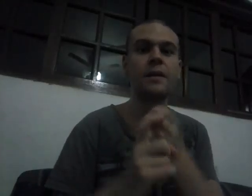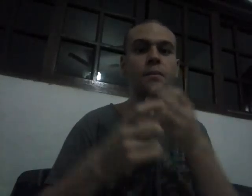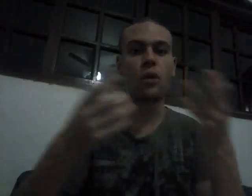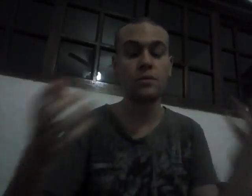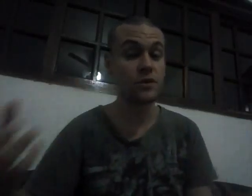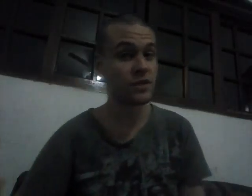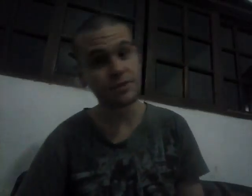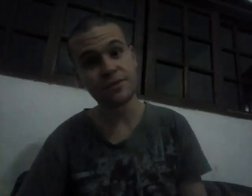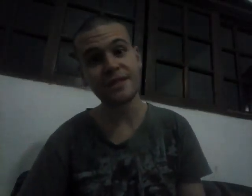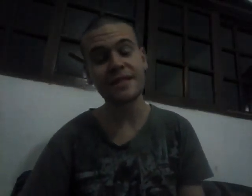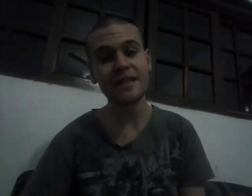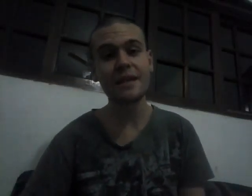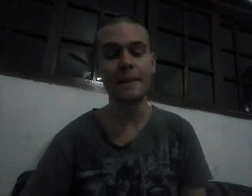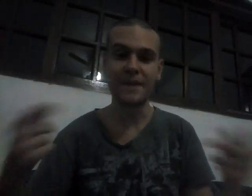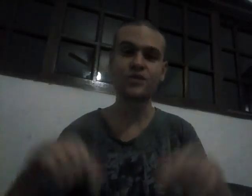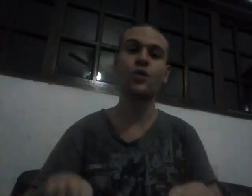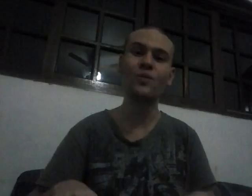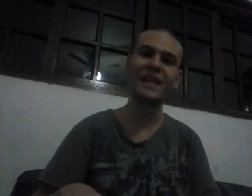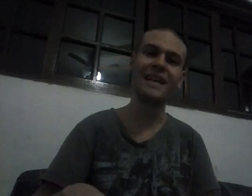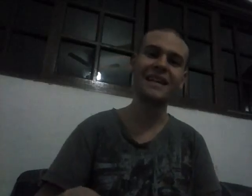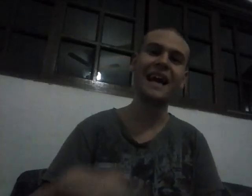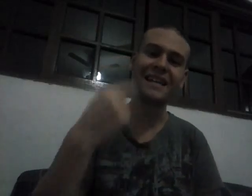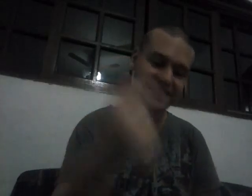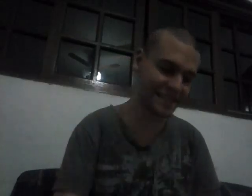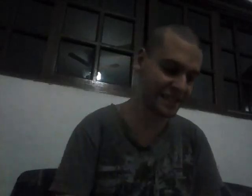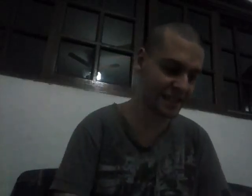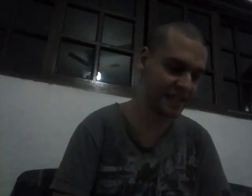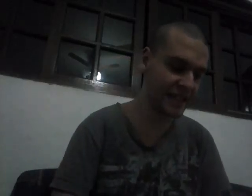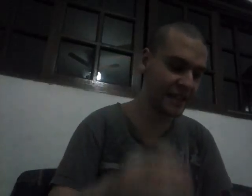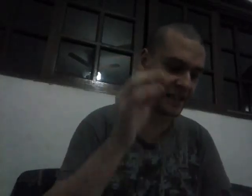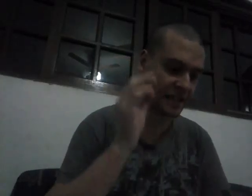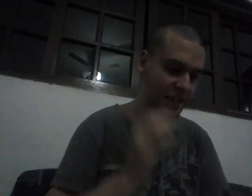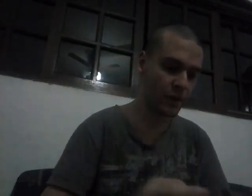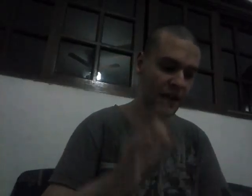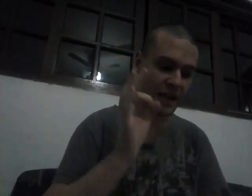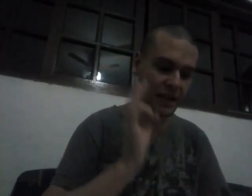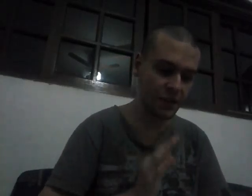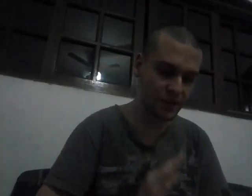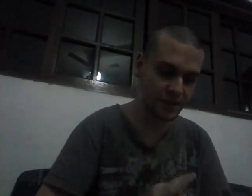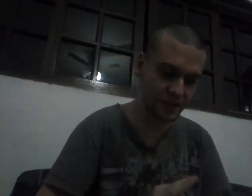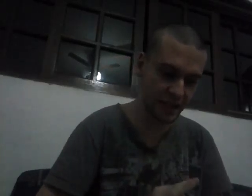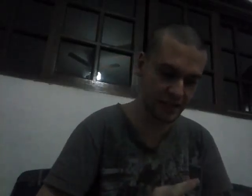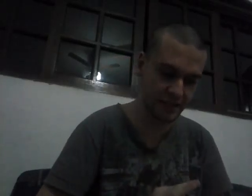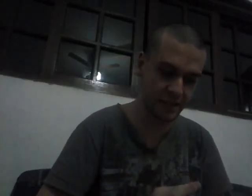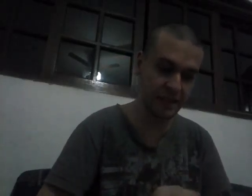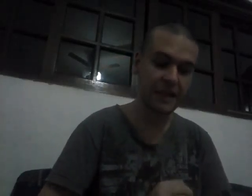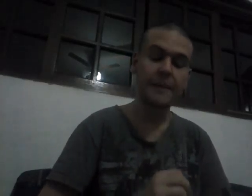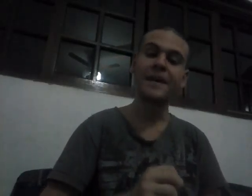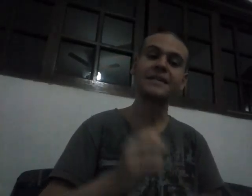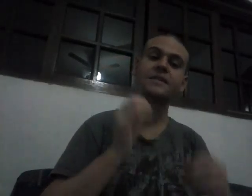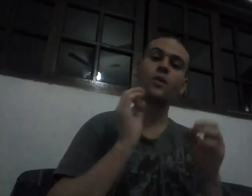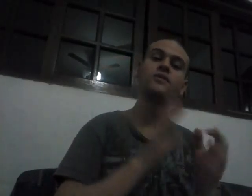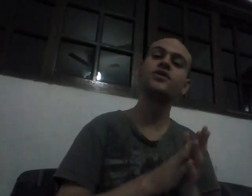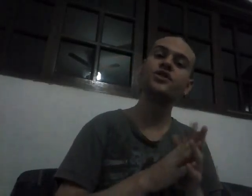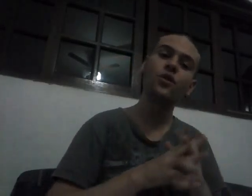Como não usamos muita escrita, mas contém a escrita. Então, ela é língua de sinais. Mas surge